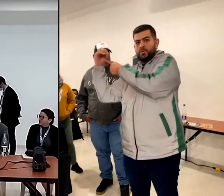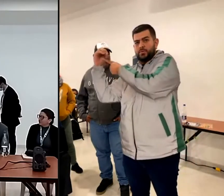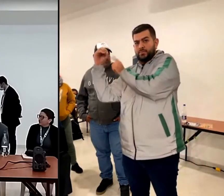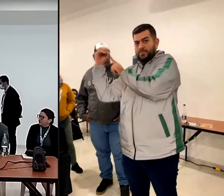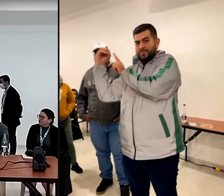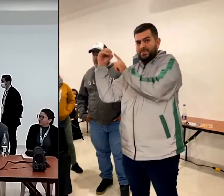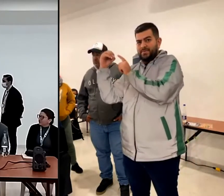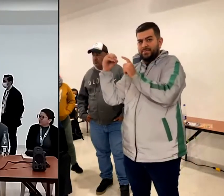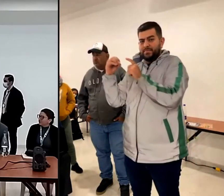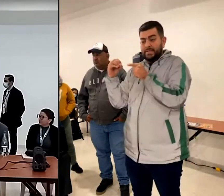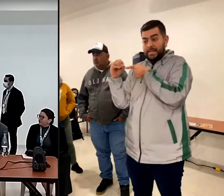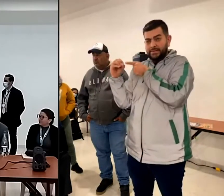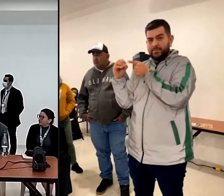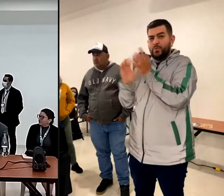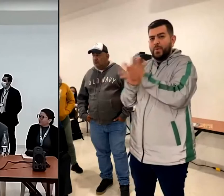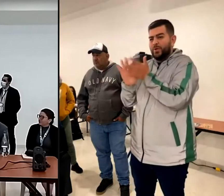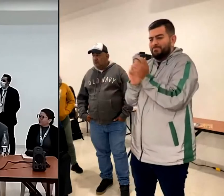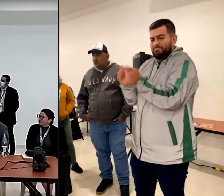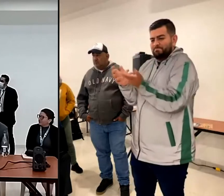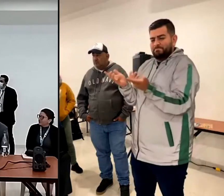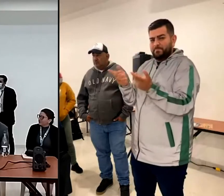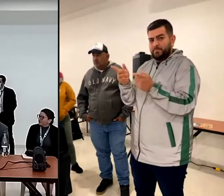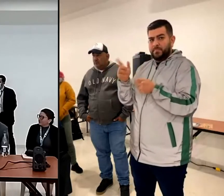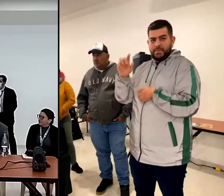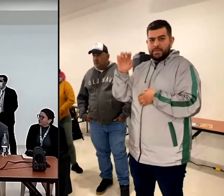trabajó como conductor elegido